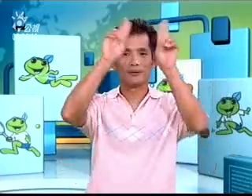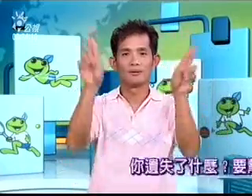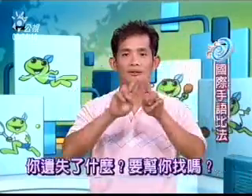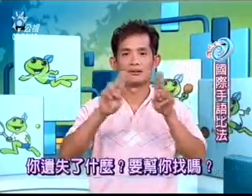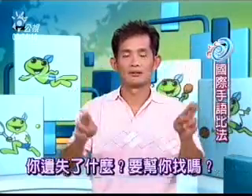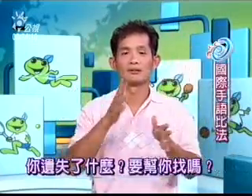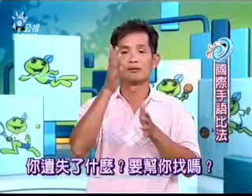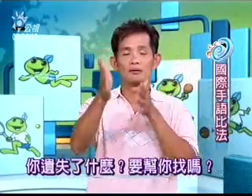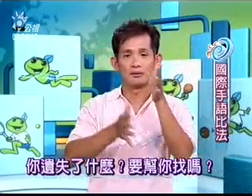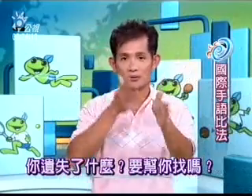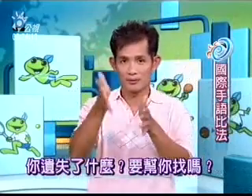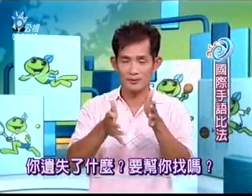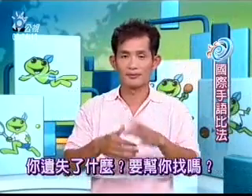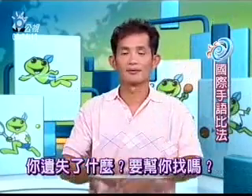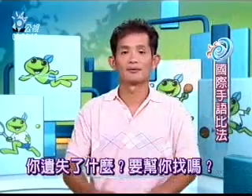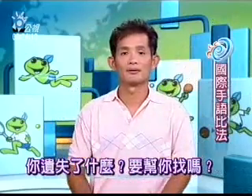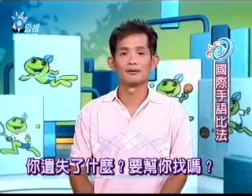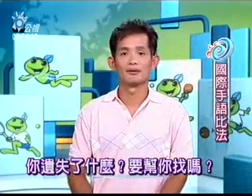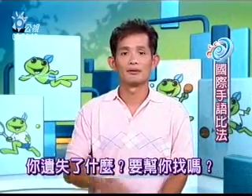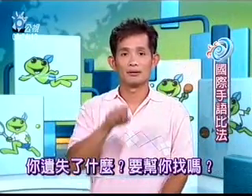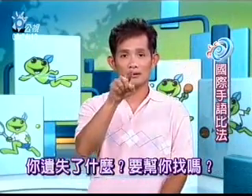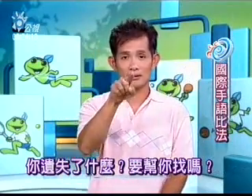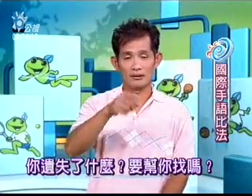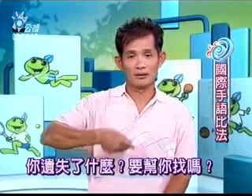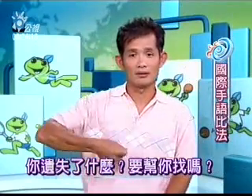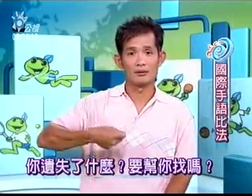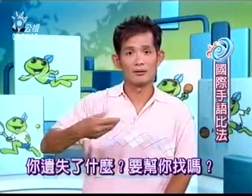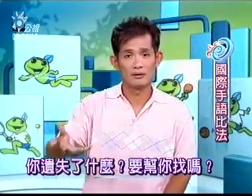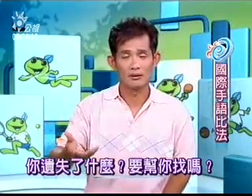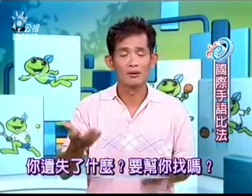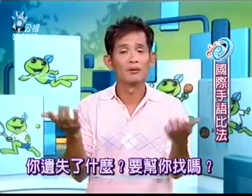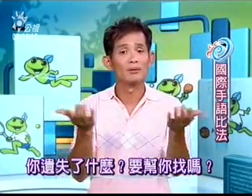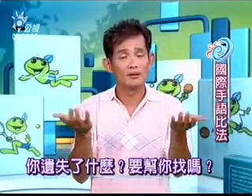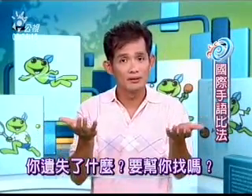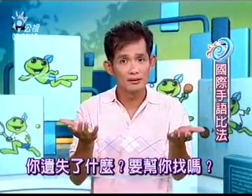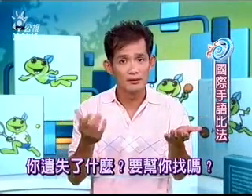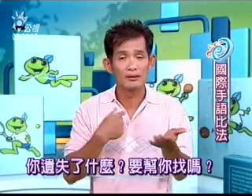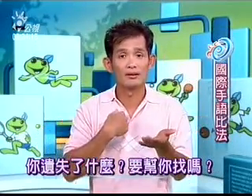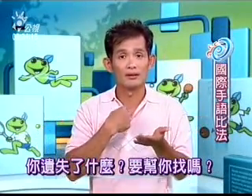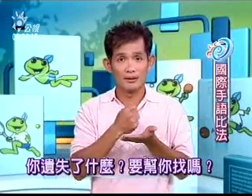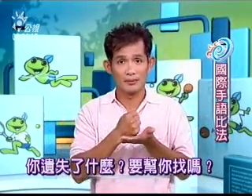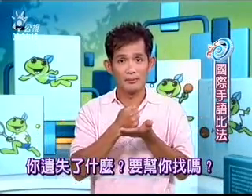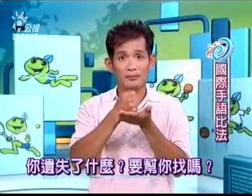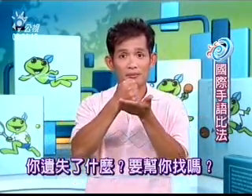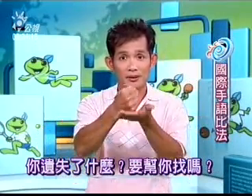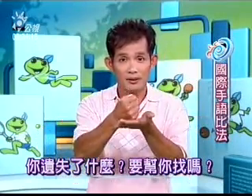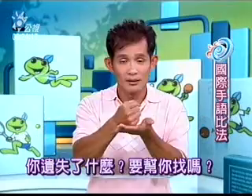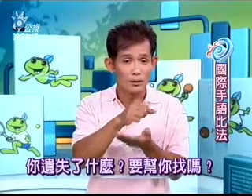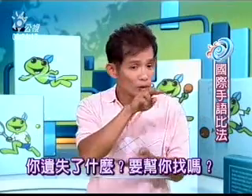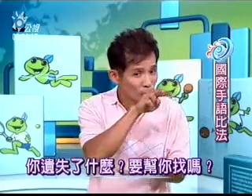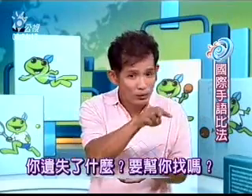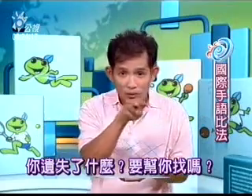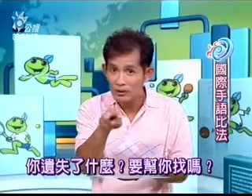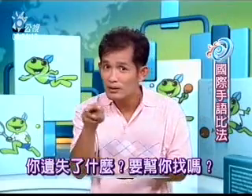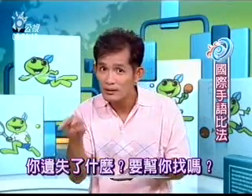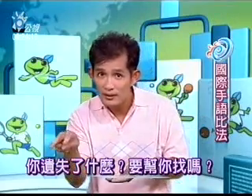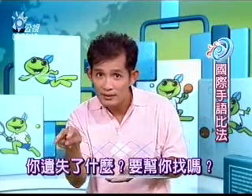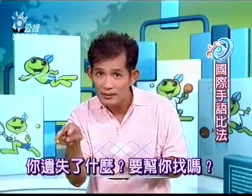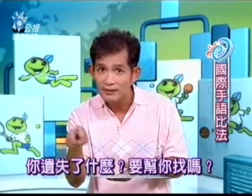国际手语的笔法，你遗失了什么？要我帮你找吗？